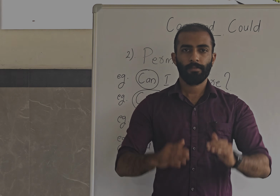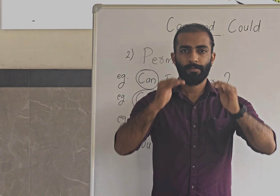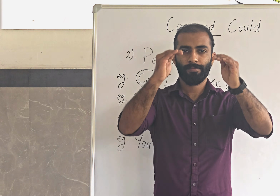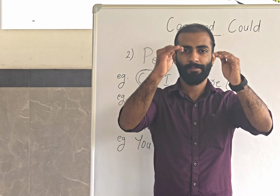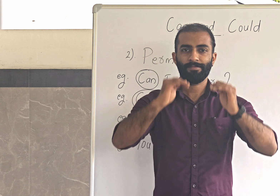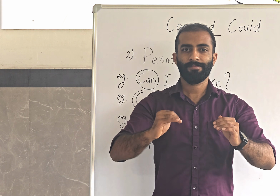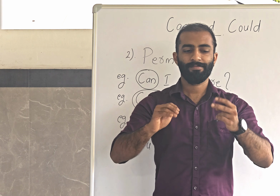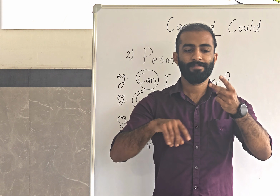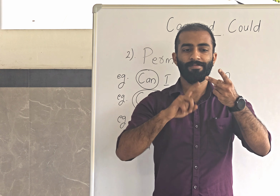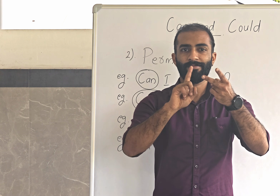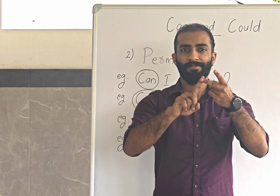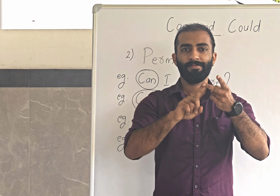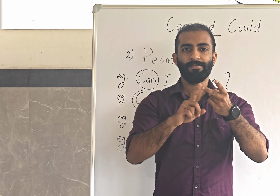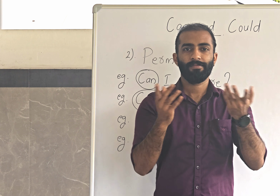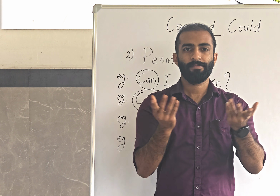നമുക്ക് രണ്ടാമത്തെ പോയിന്റിലേക്ക് വരാം.